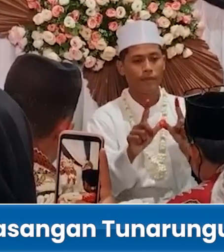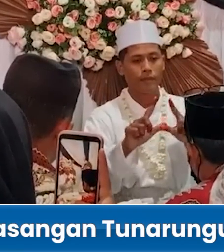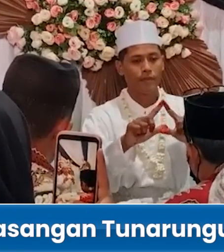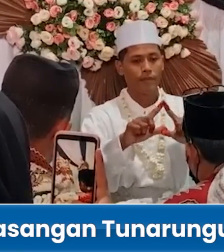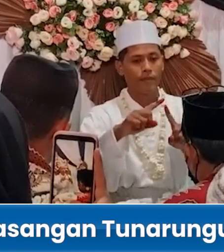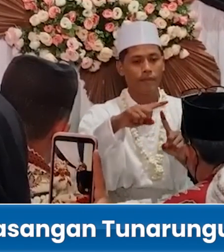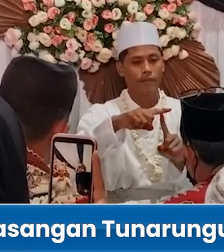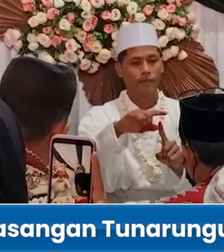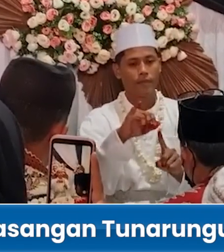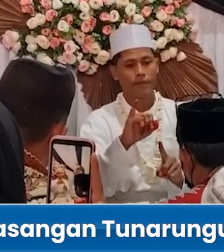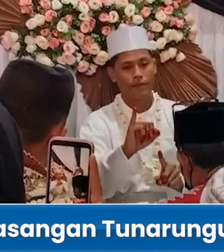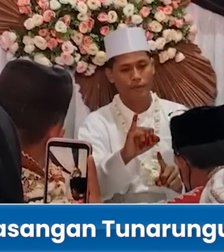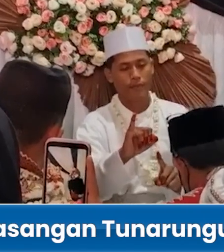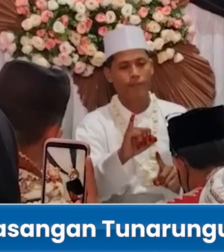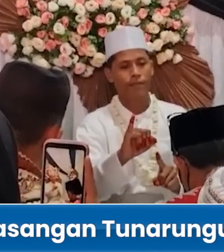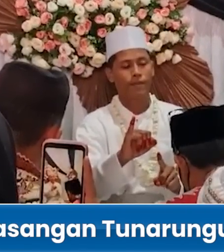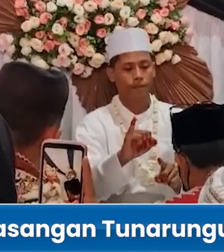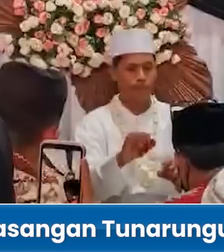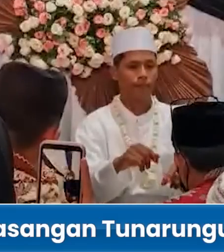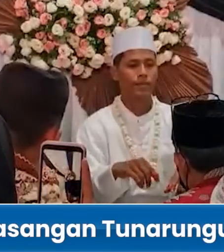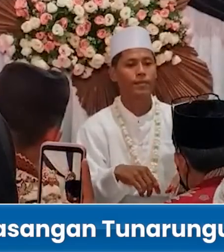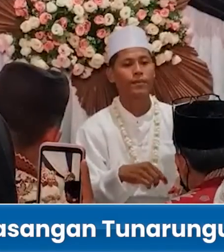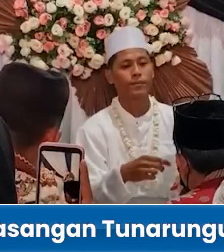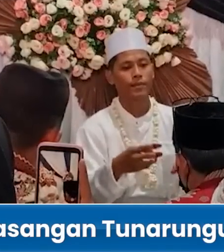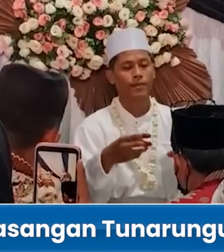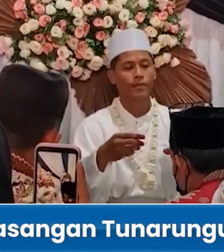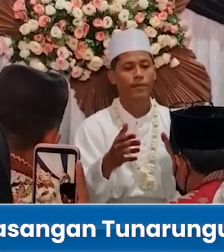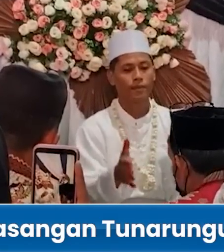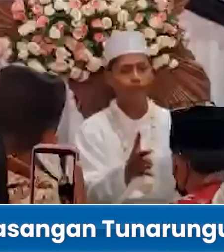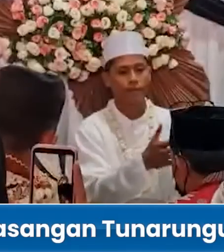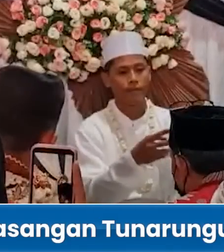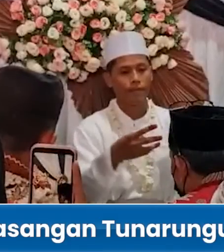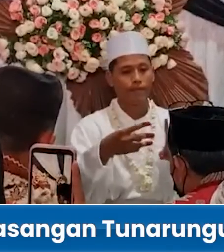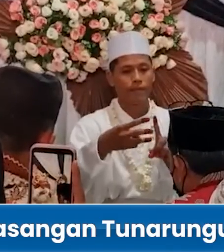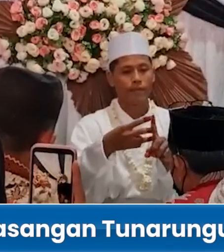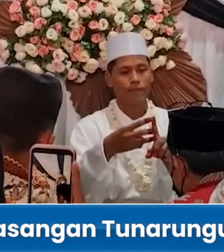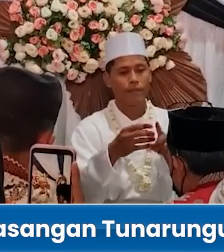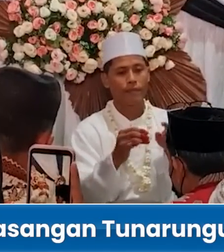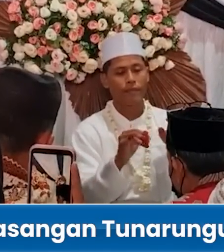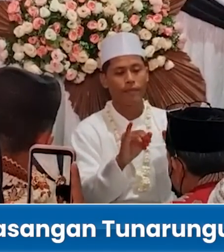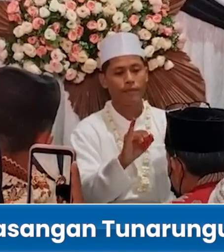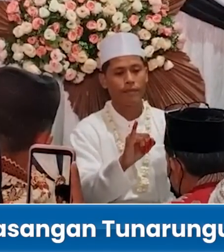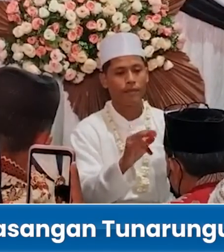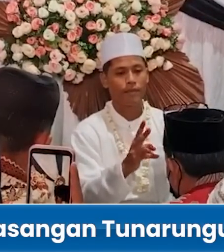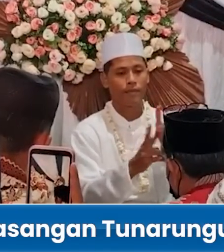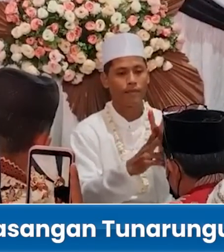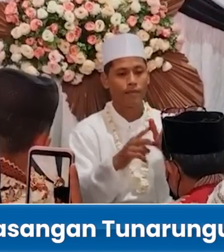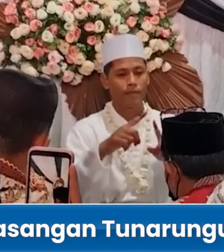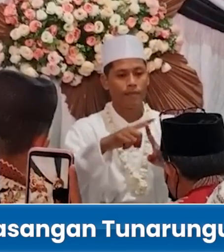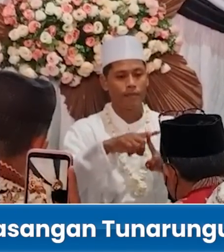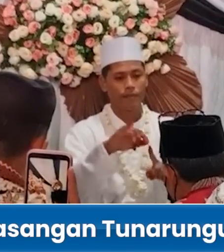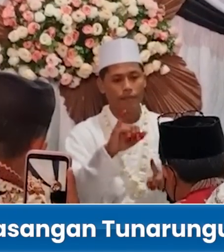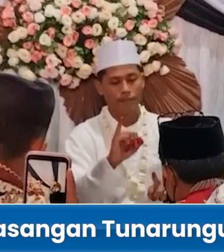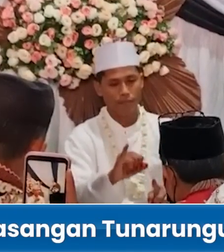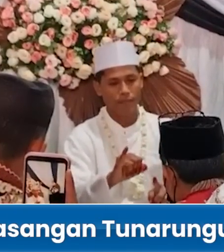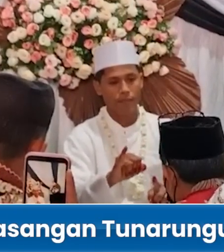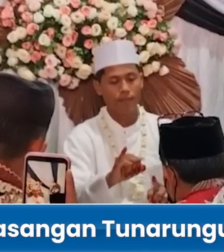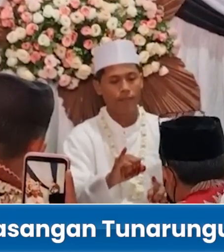pada 29 Mei lalu ini rupanya mendatangkan simpati warganet yang menyaksikan penggalan video prosesi tersebut. Video yang diunggah